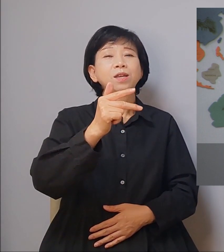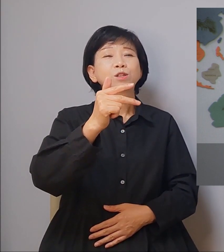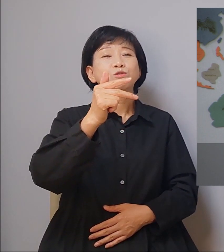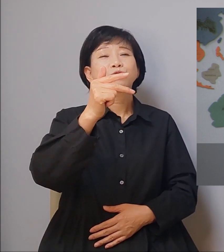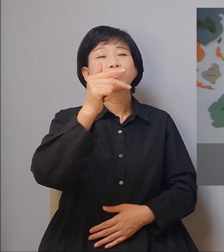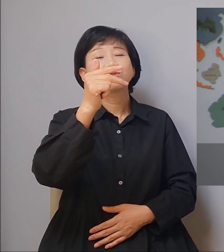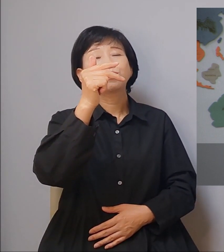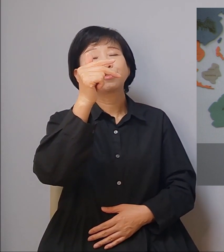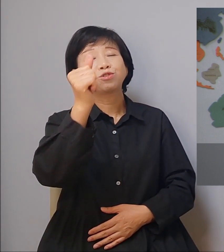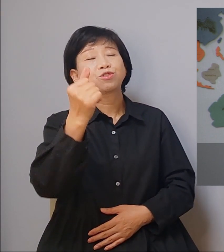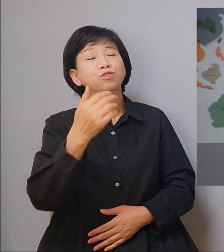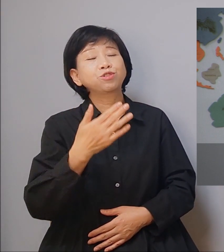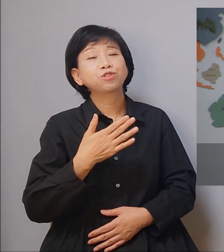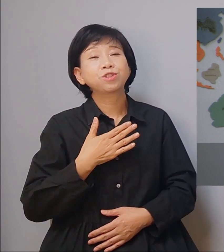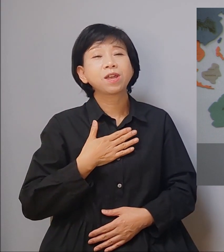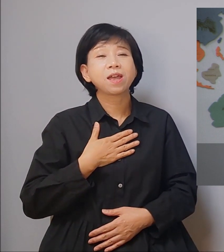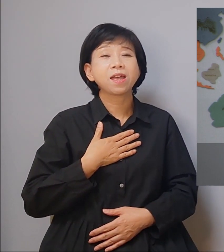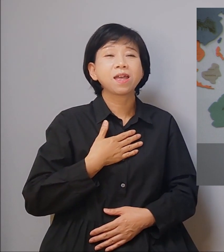사랑의